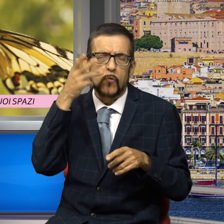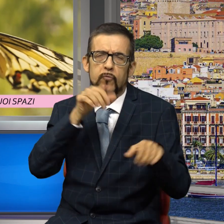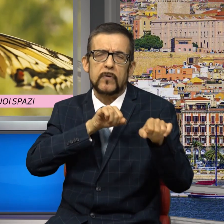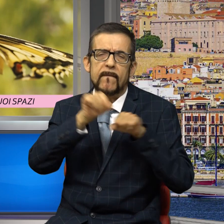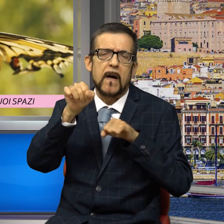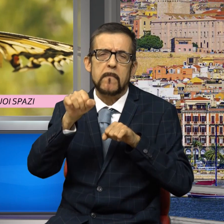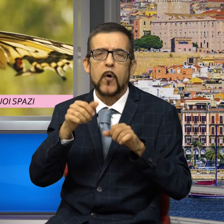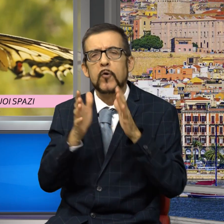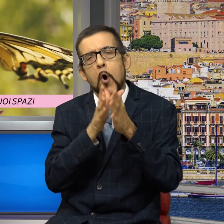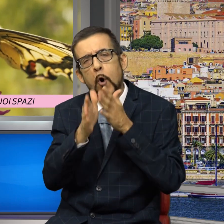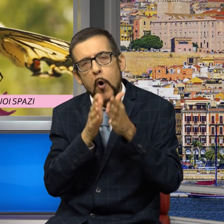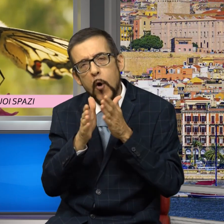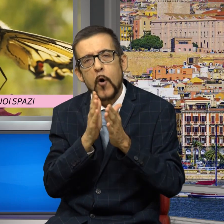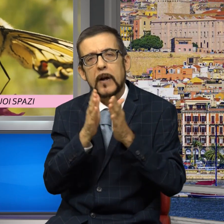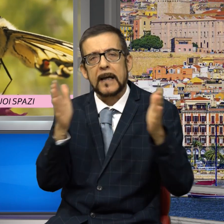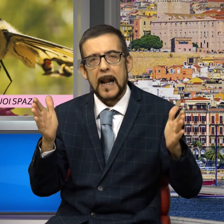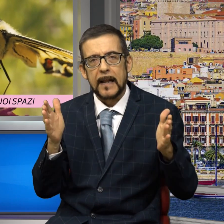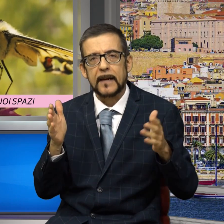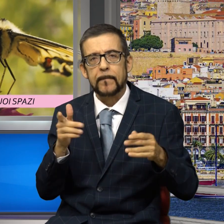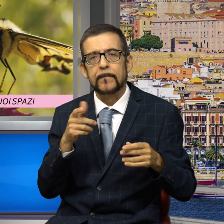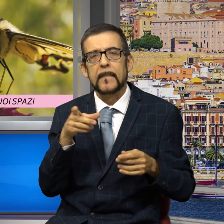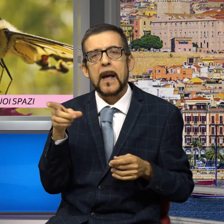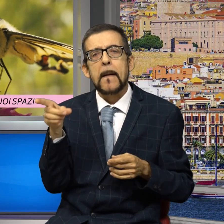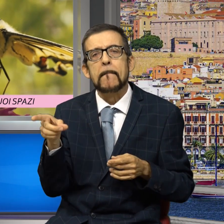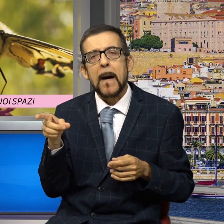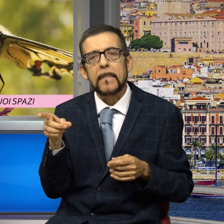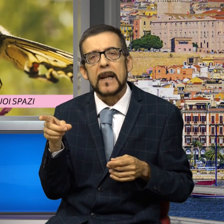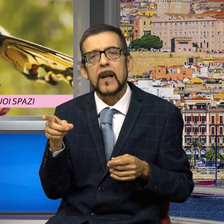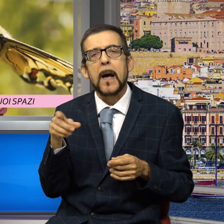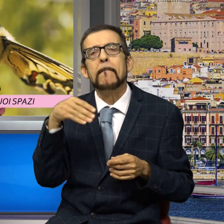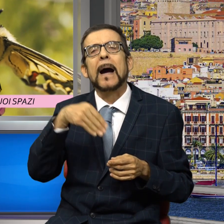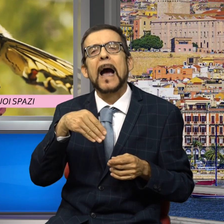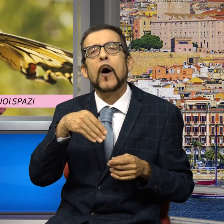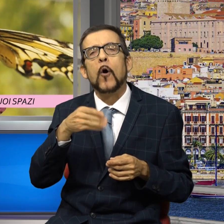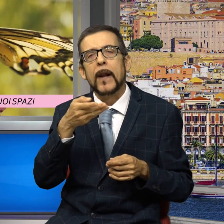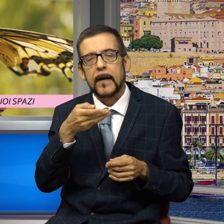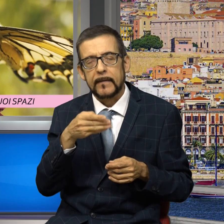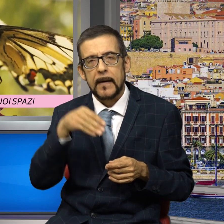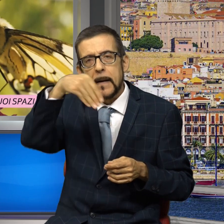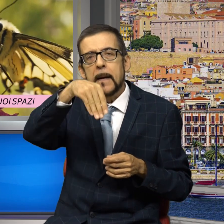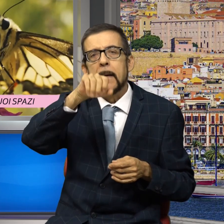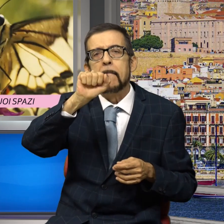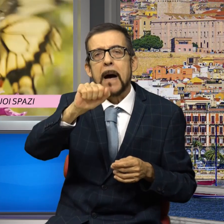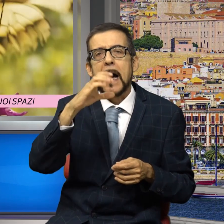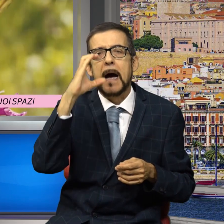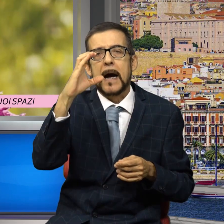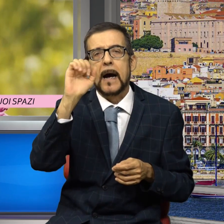a colori, a grandezza, come per esempio il Papilio Macaon, cioè il macaone, quella che tutti conosciamo, gialla con le